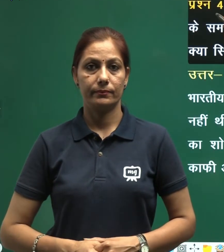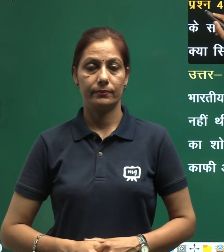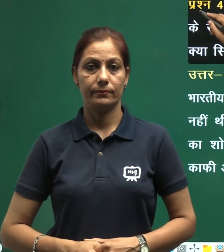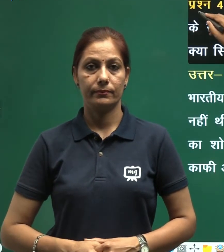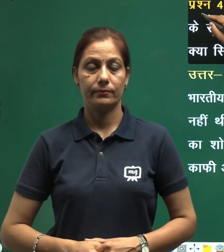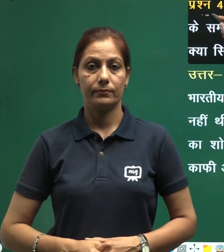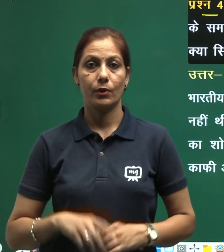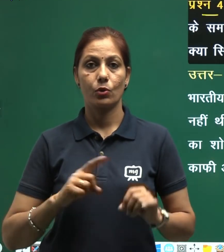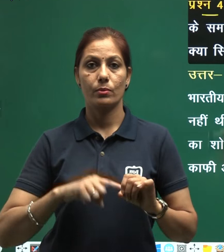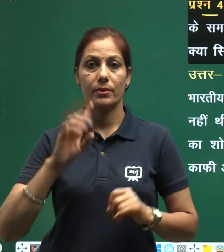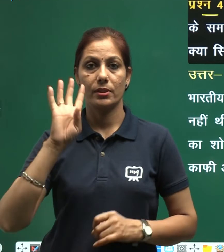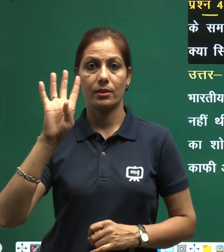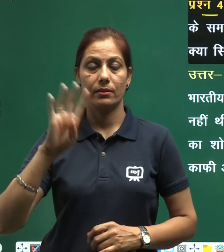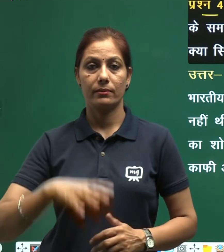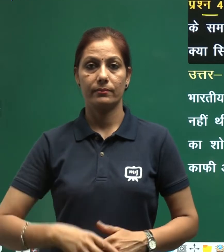प्रश्न 4,